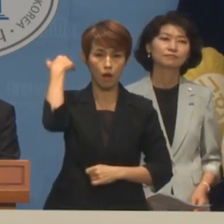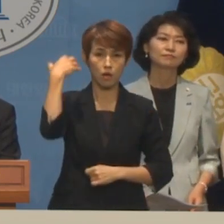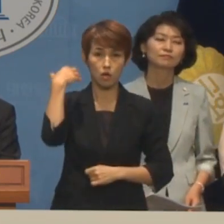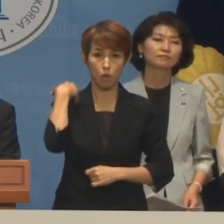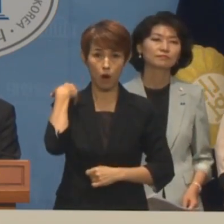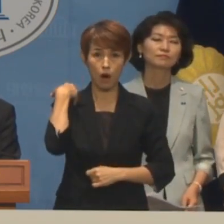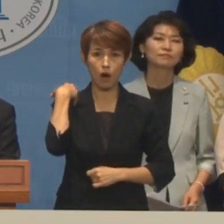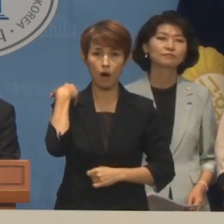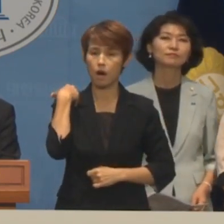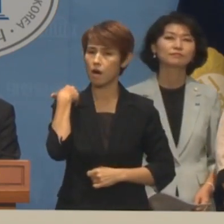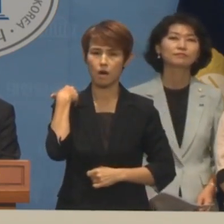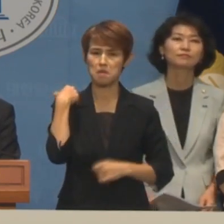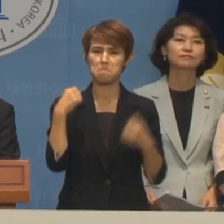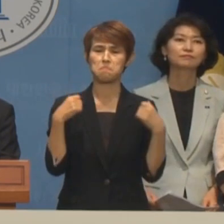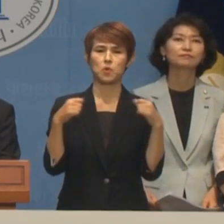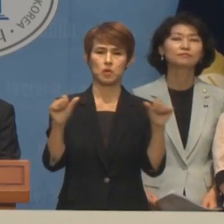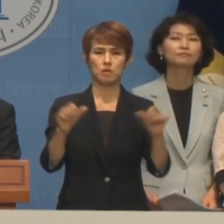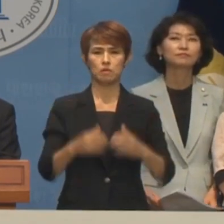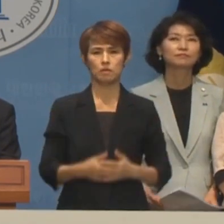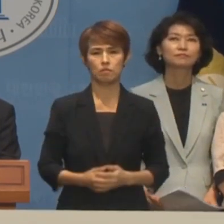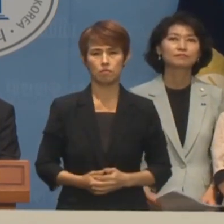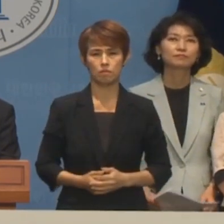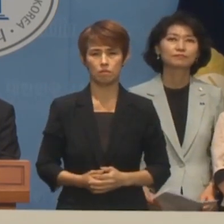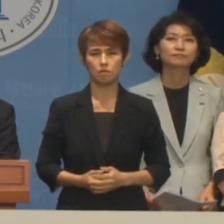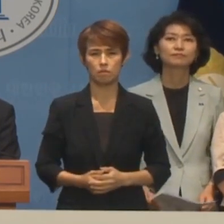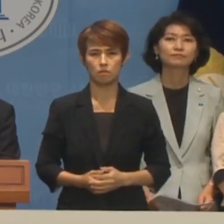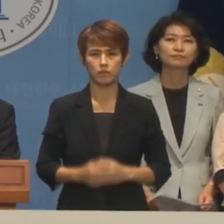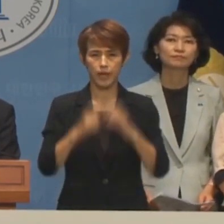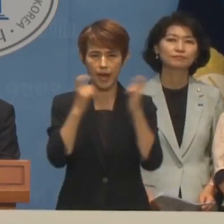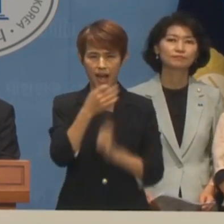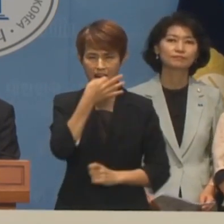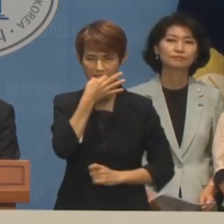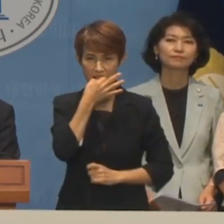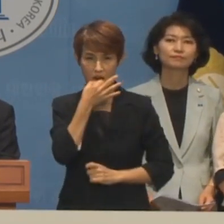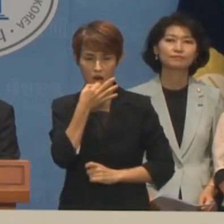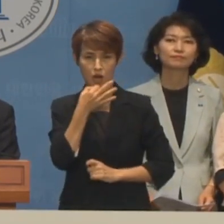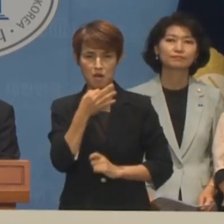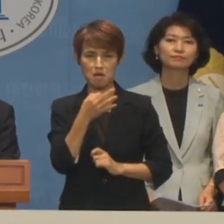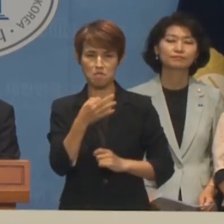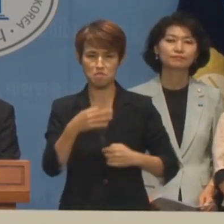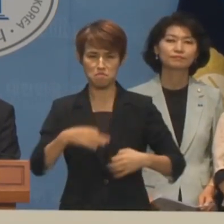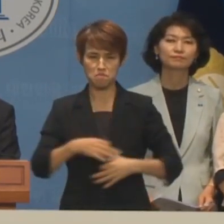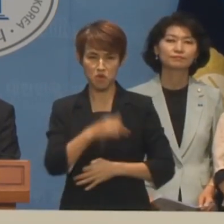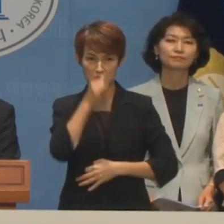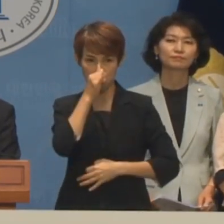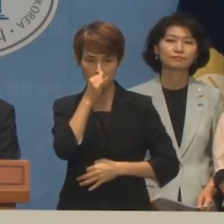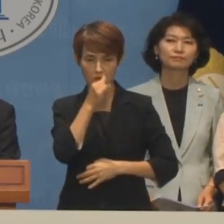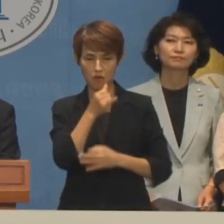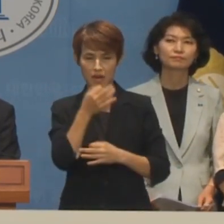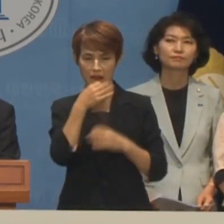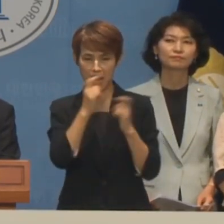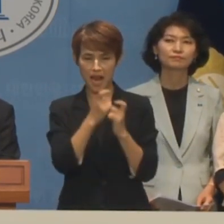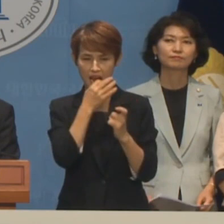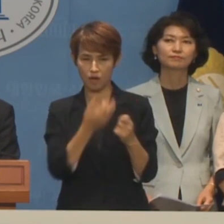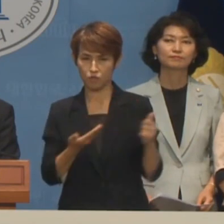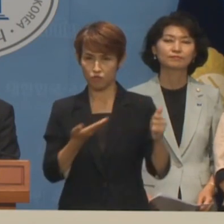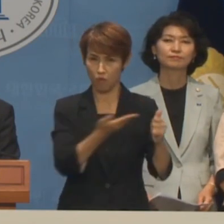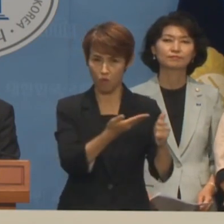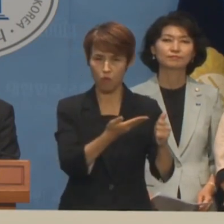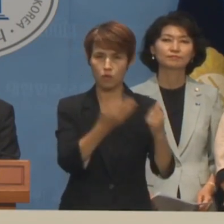명성을 포기하고 비리 대학재단의 사익을 챙겨주는 방식이거나 지역 대학